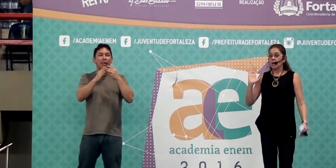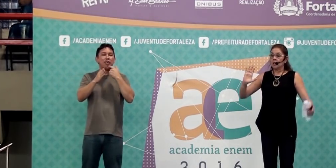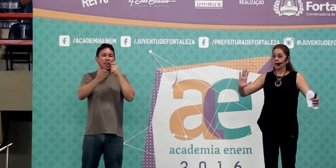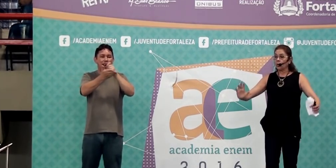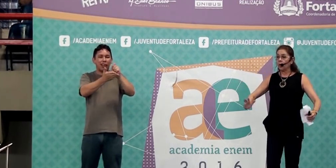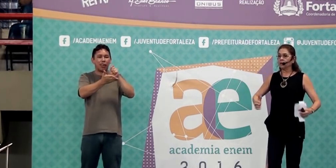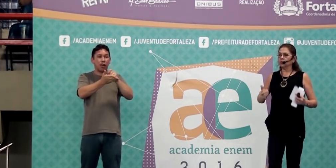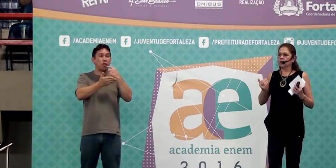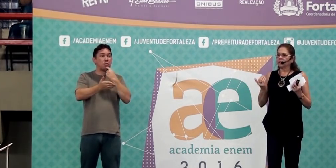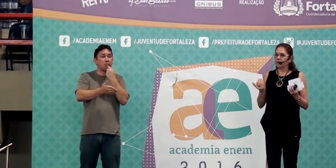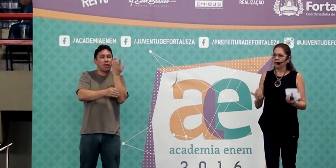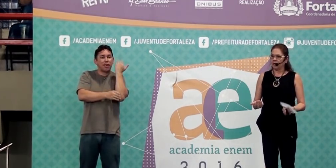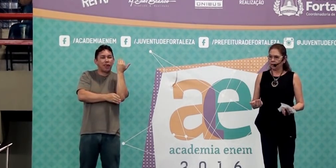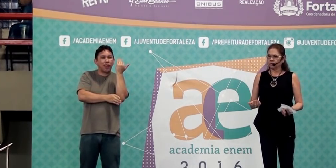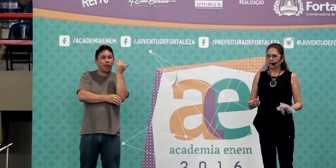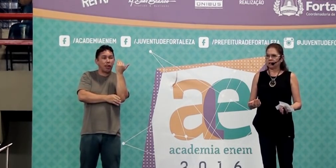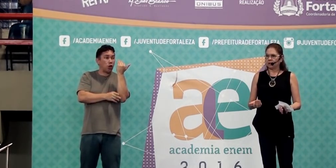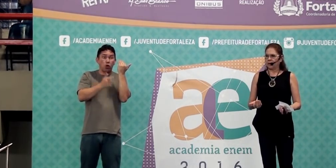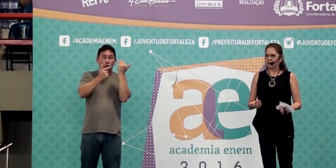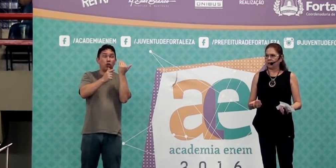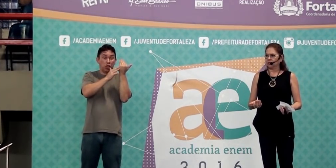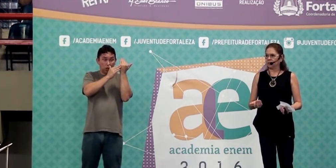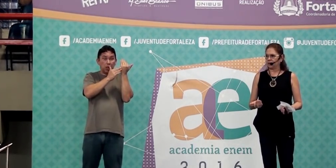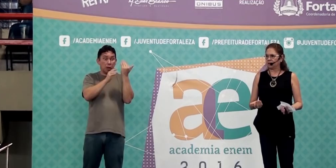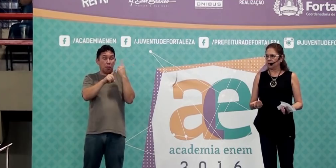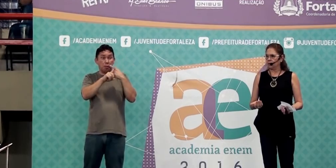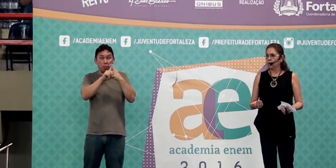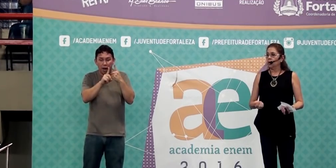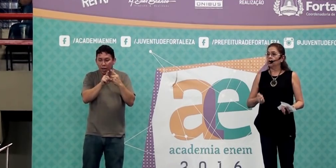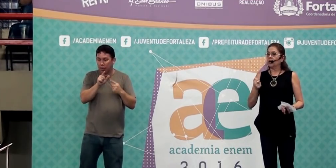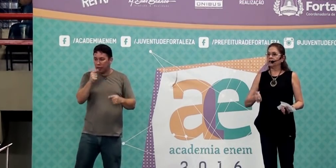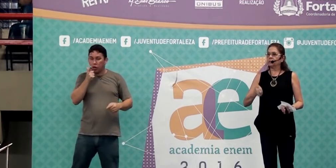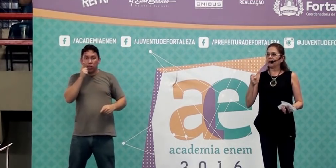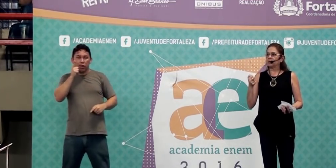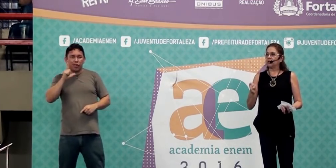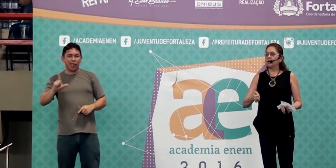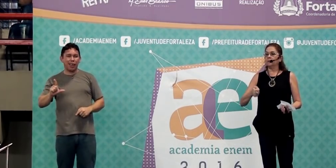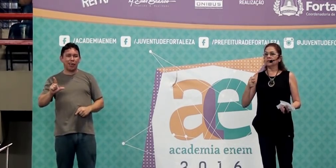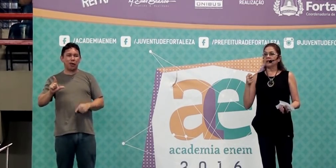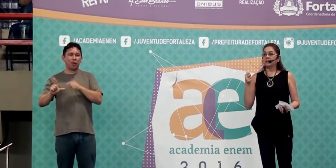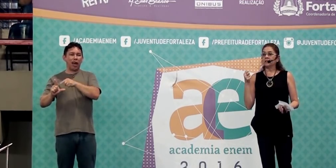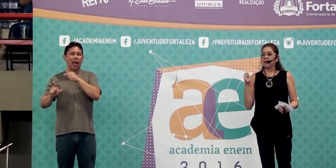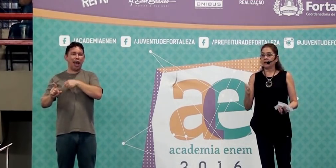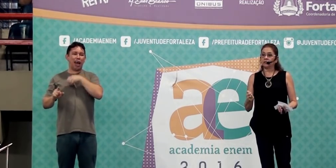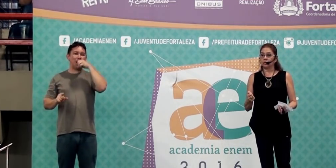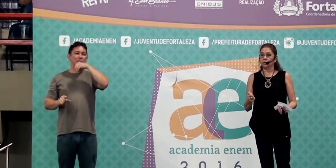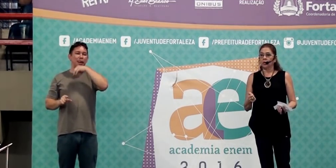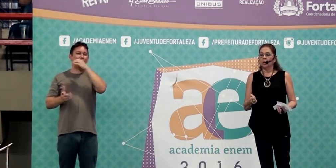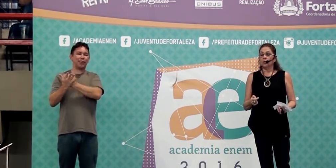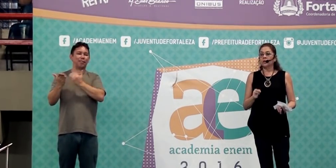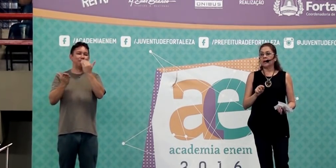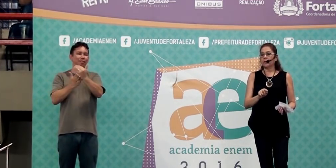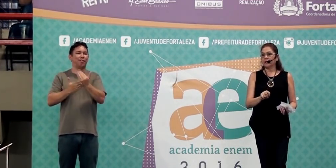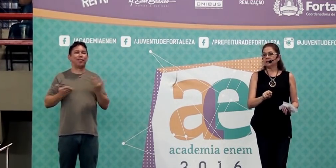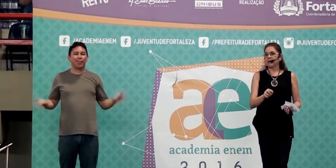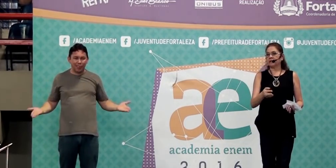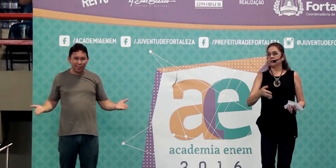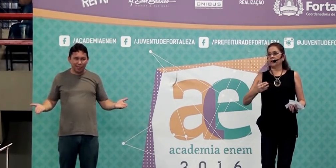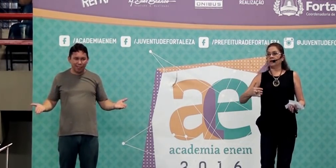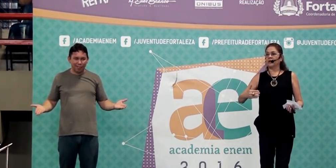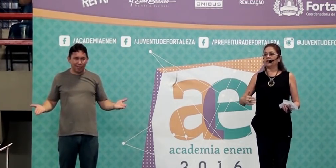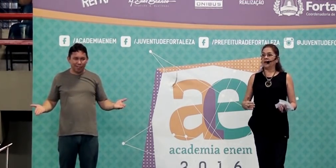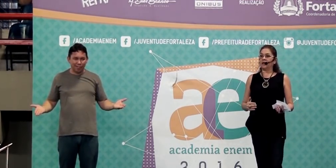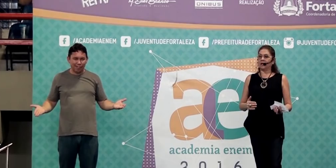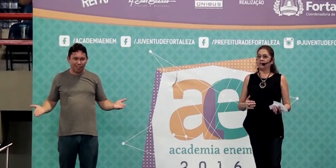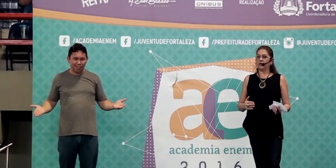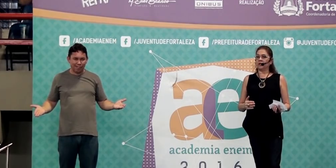expressão. E quando nós ganhamos essa liberdade de expressão, nós praticamos excesso. O que é o excesso?